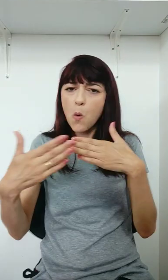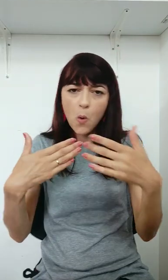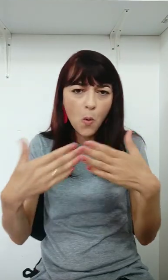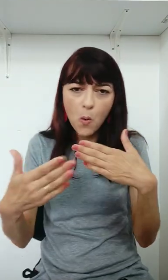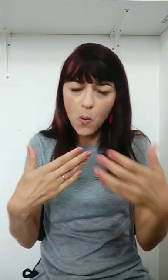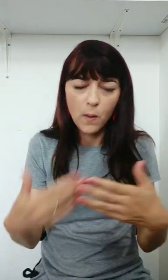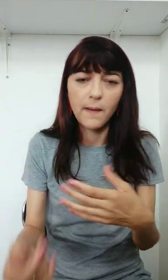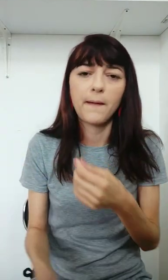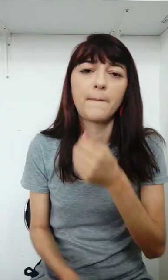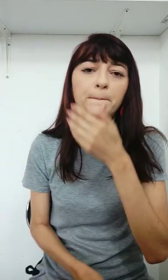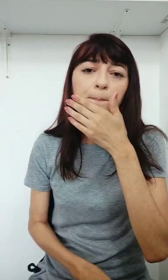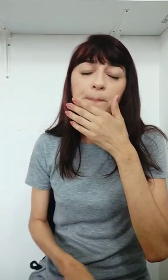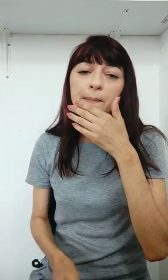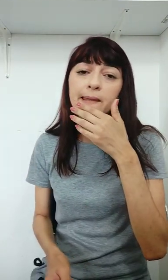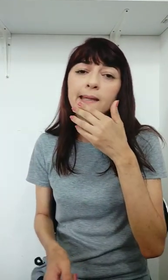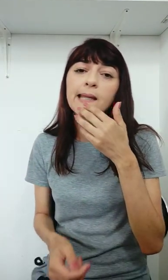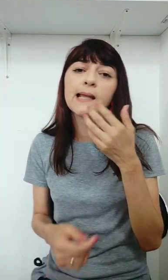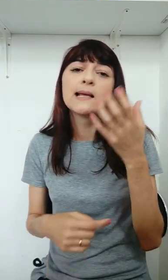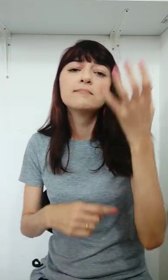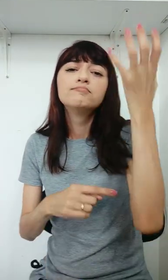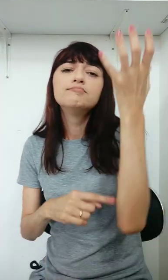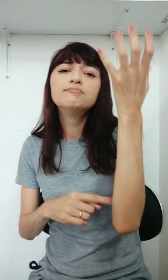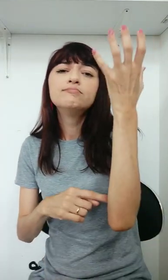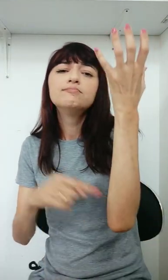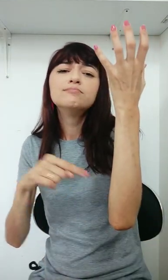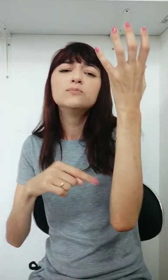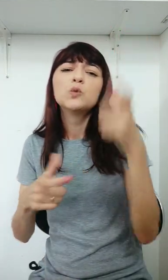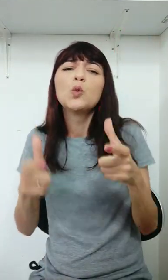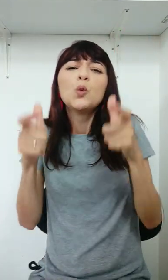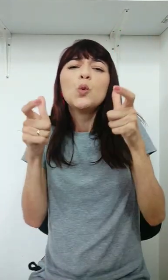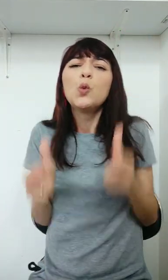uma criança, independente da pessoa, tá ok? Vamos compará-la com uma